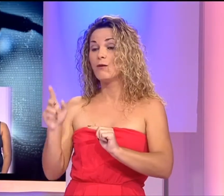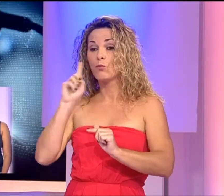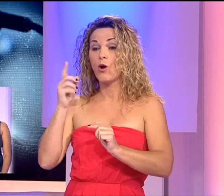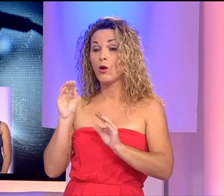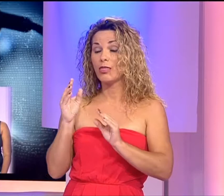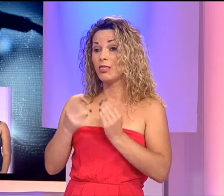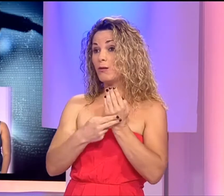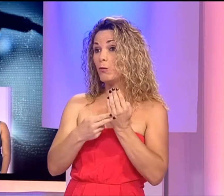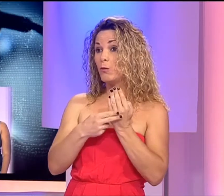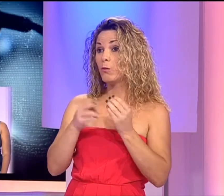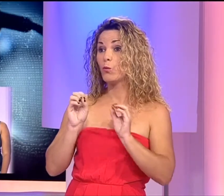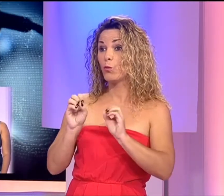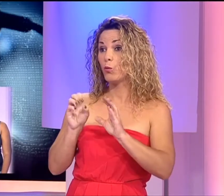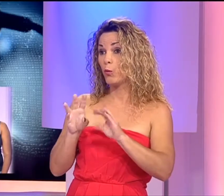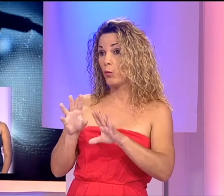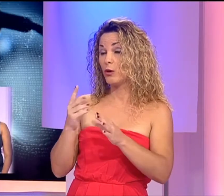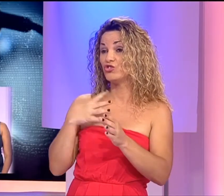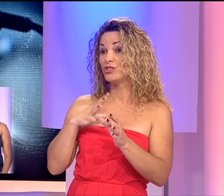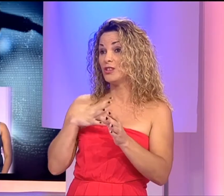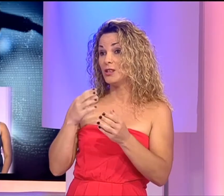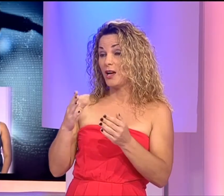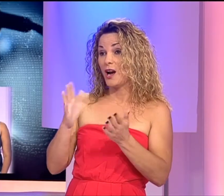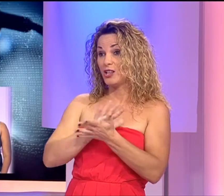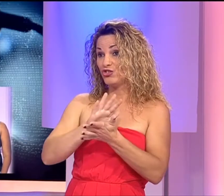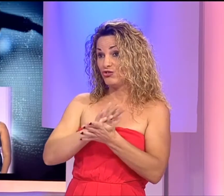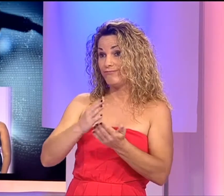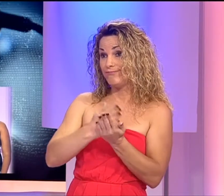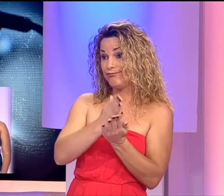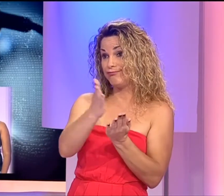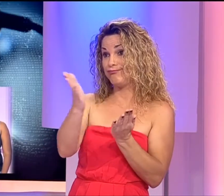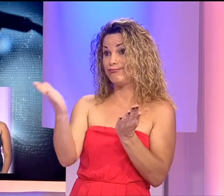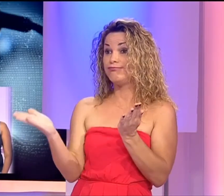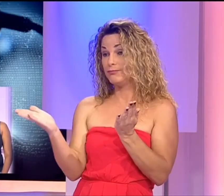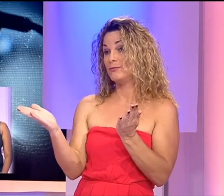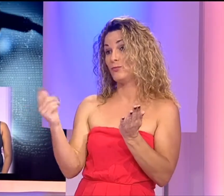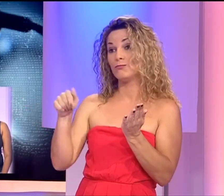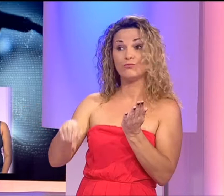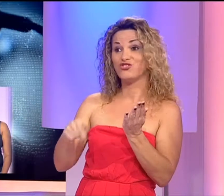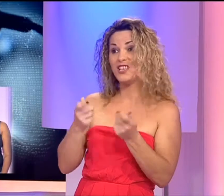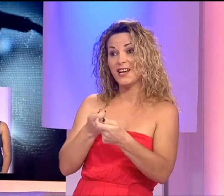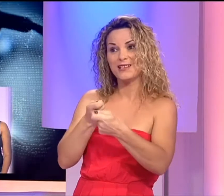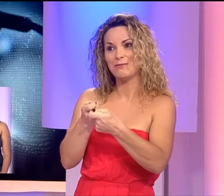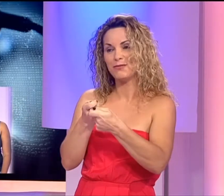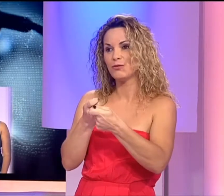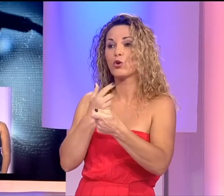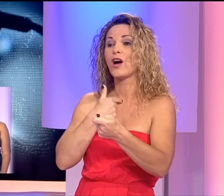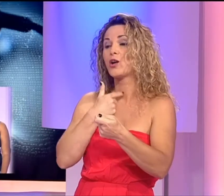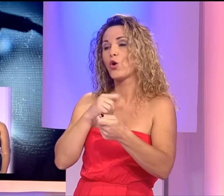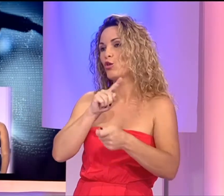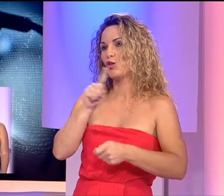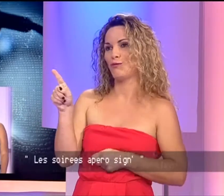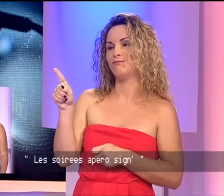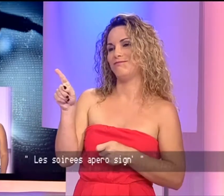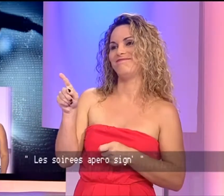qui sont là. Néo donne des cours un petit peu à tout le monde et les âges sont très variés. Donc je suis